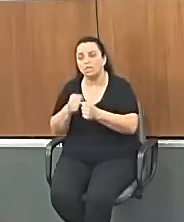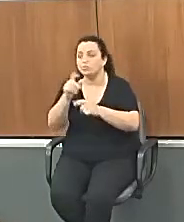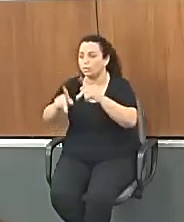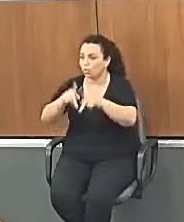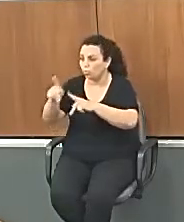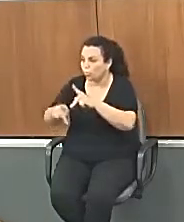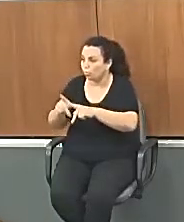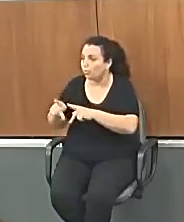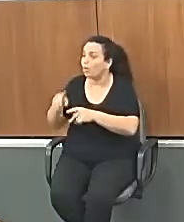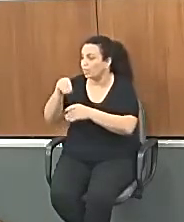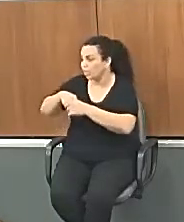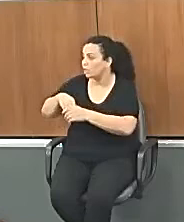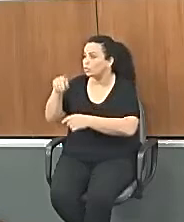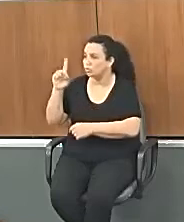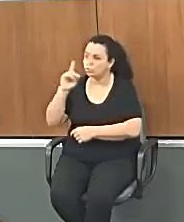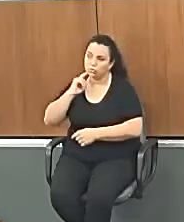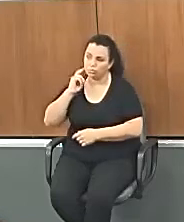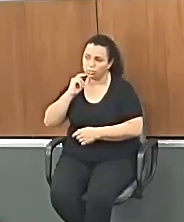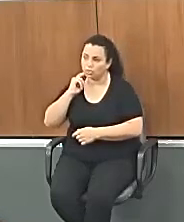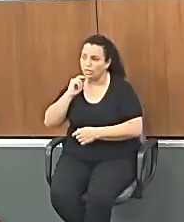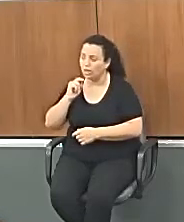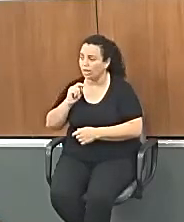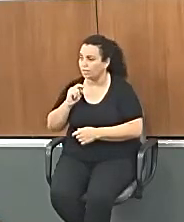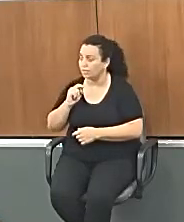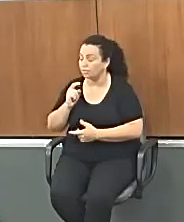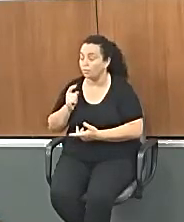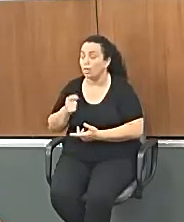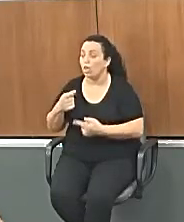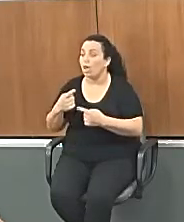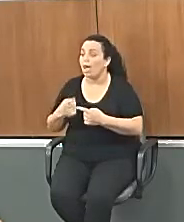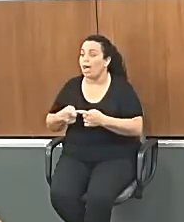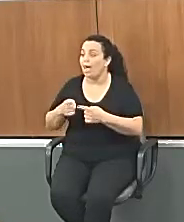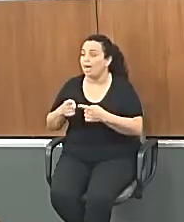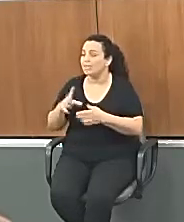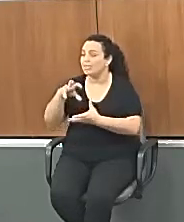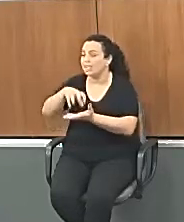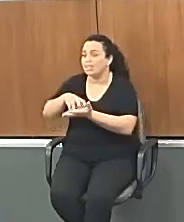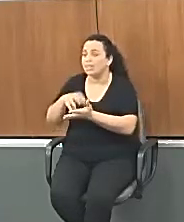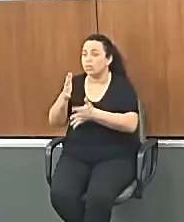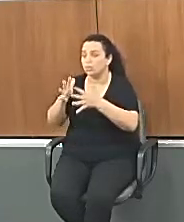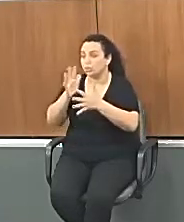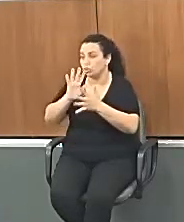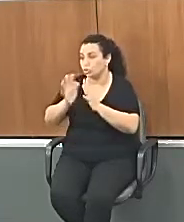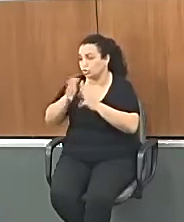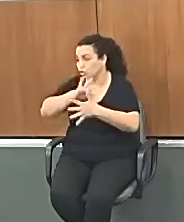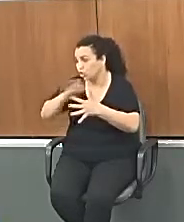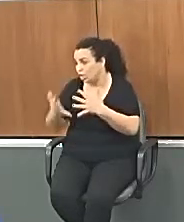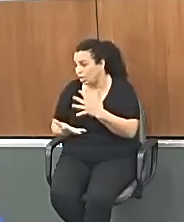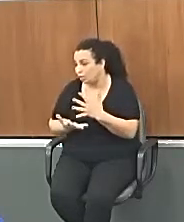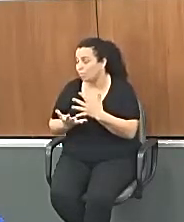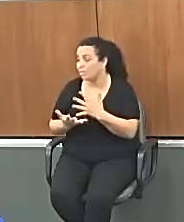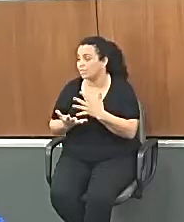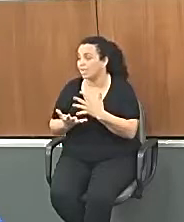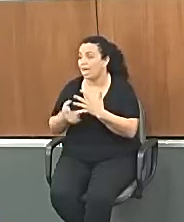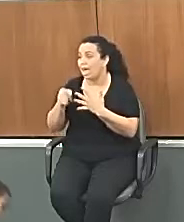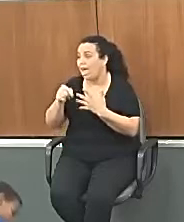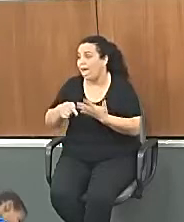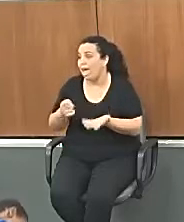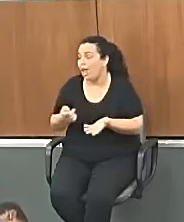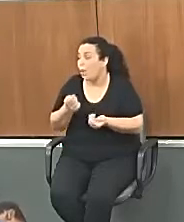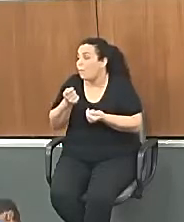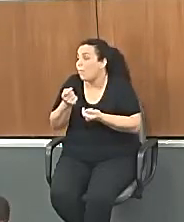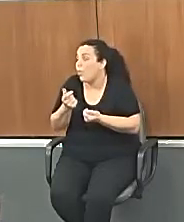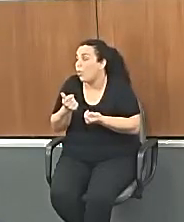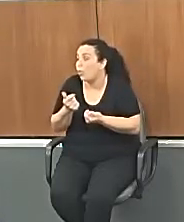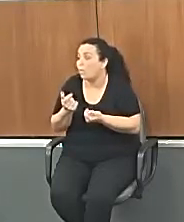em todo o estado de minas gerais porque é a central de libras só é necessária porque os órgãos ou então capitão